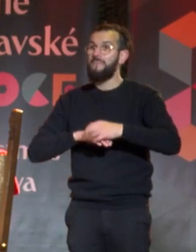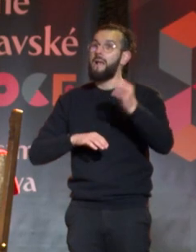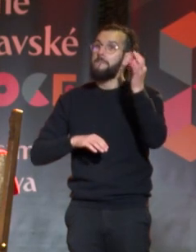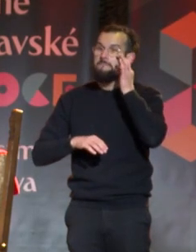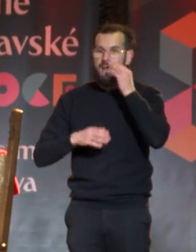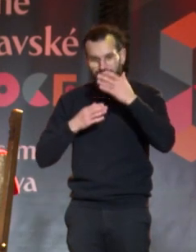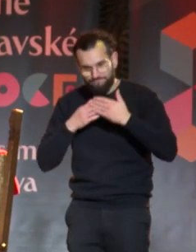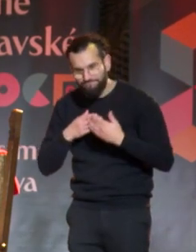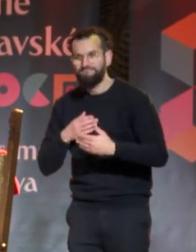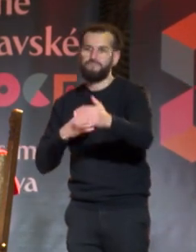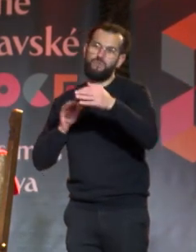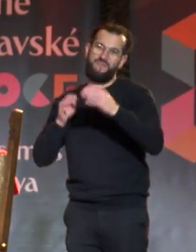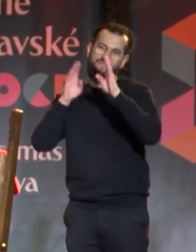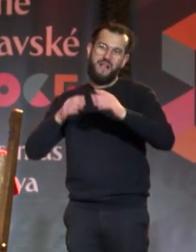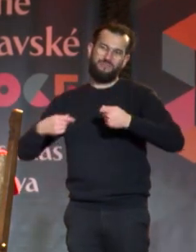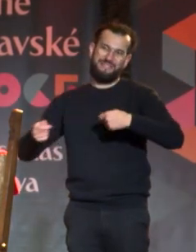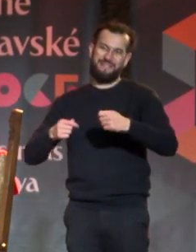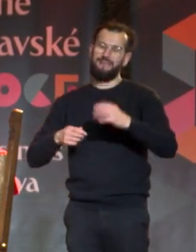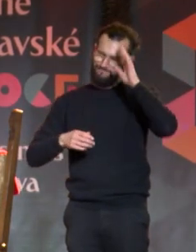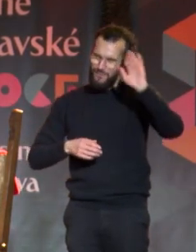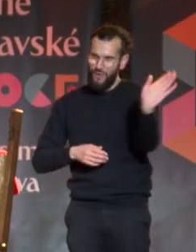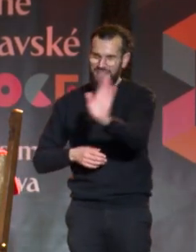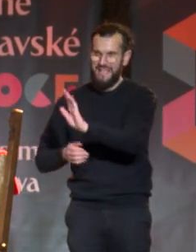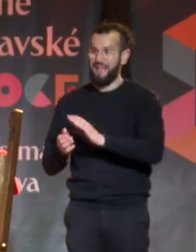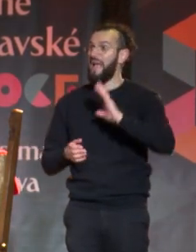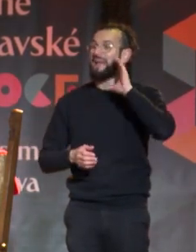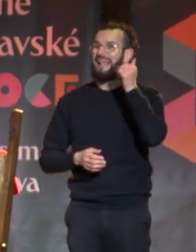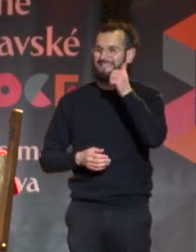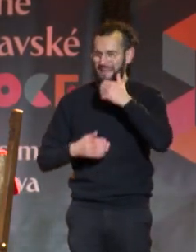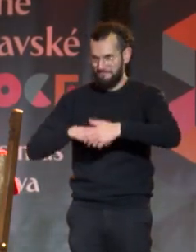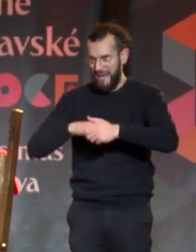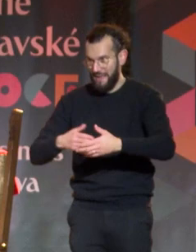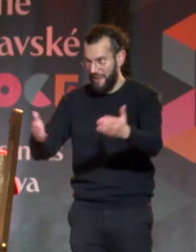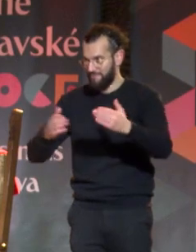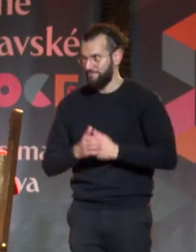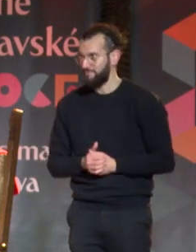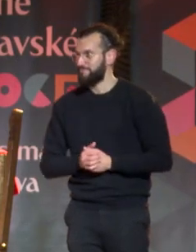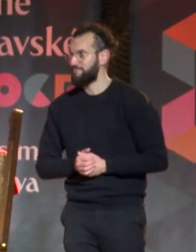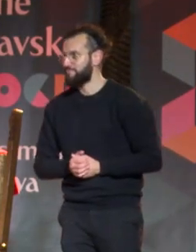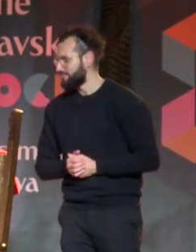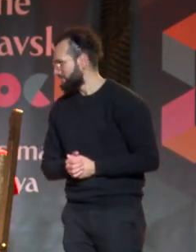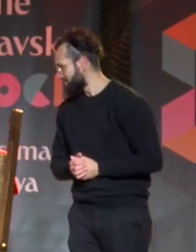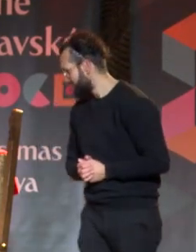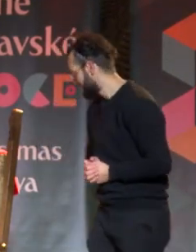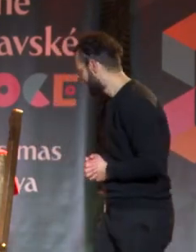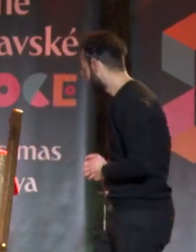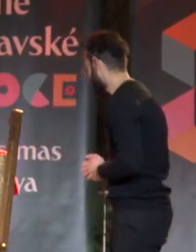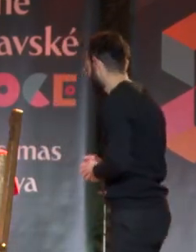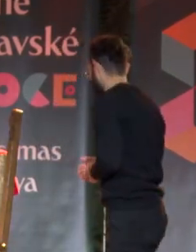pekne strávený čas na vianočných trhoch. Dovidenia. Krásny deň prajem. Dovidenia.